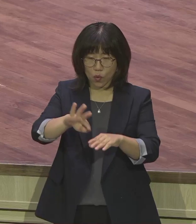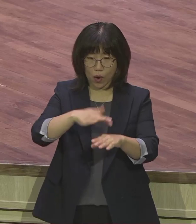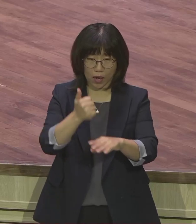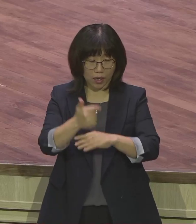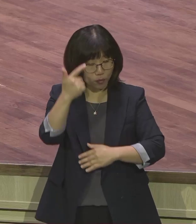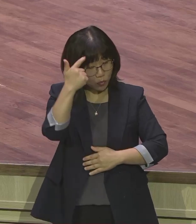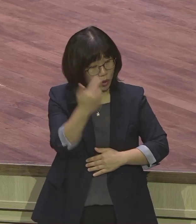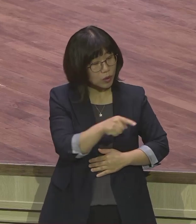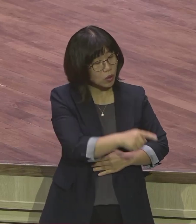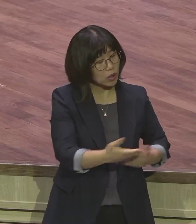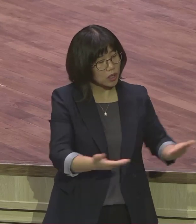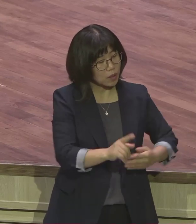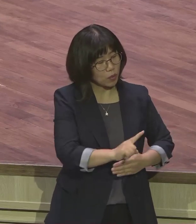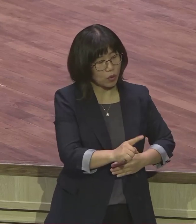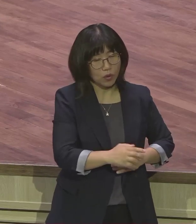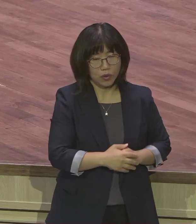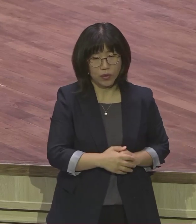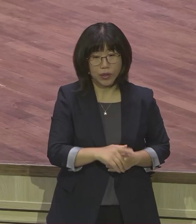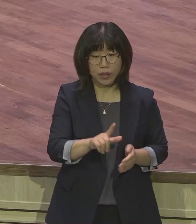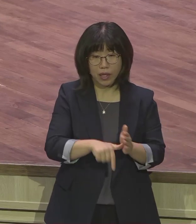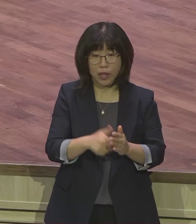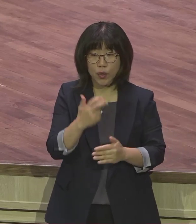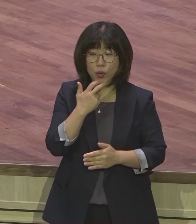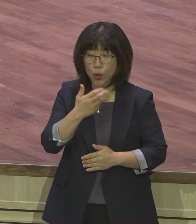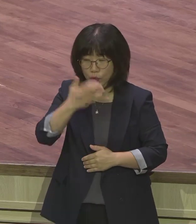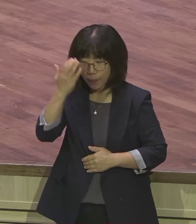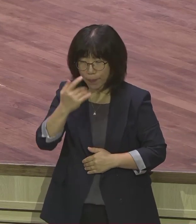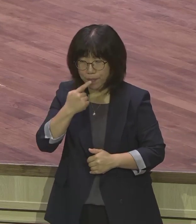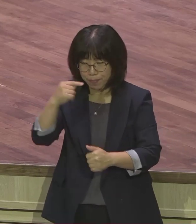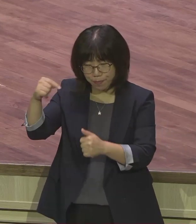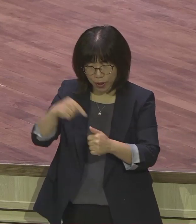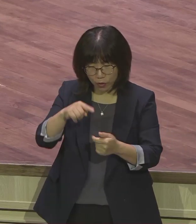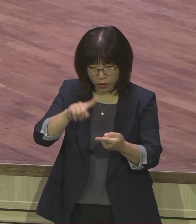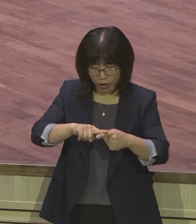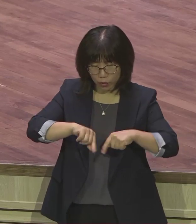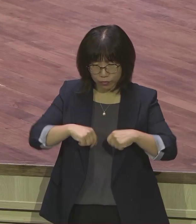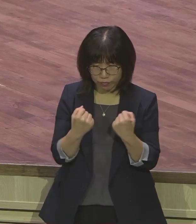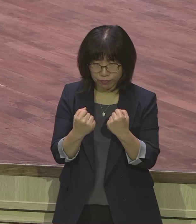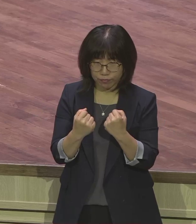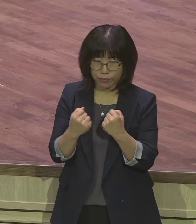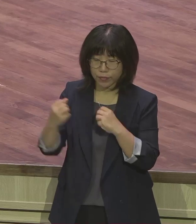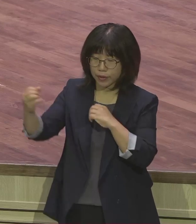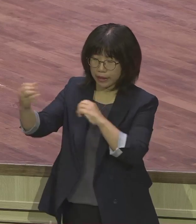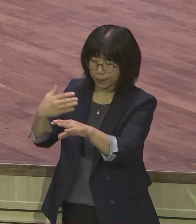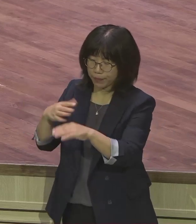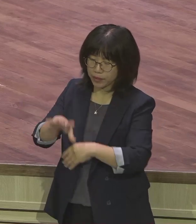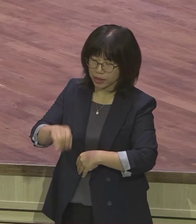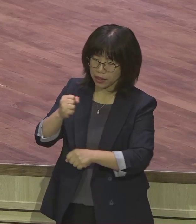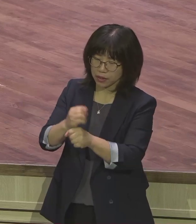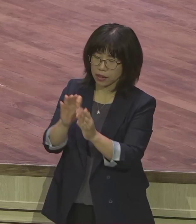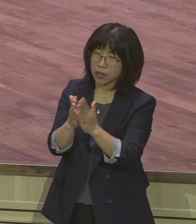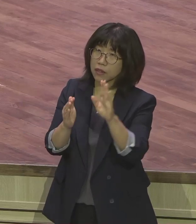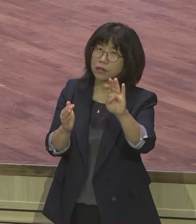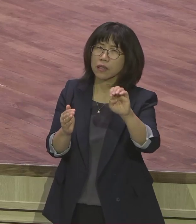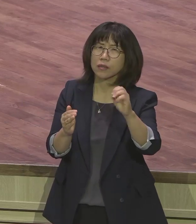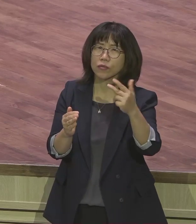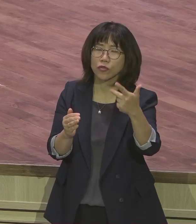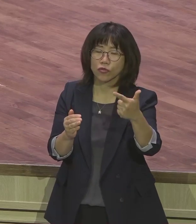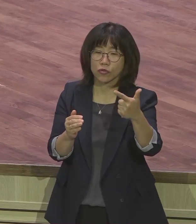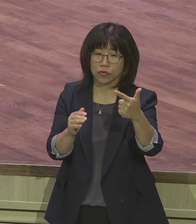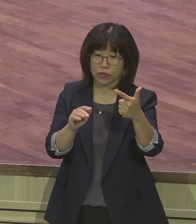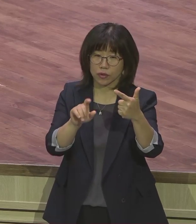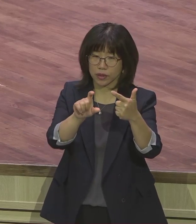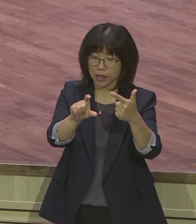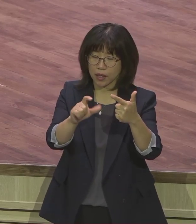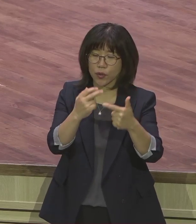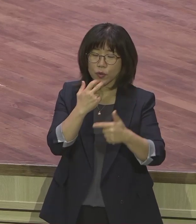요셉이 형들은 바로 앞 질문에 요셉이 시킨 대로 답변합니다 장세기 46장 31절로 34절에 오면